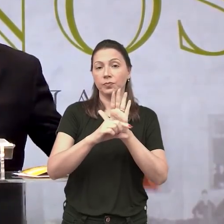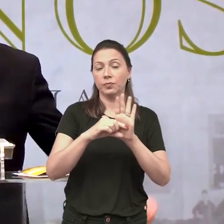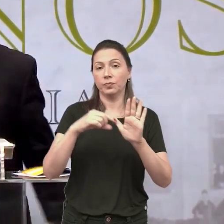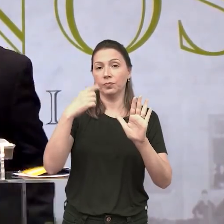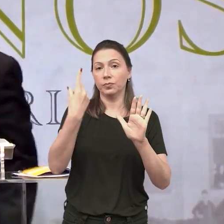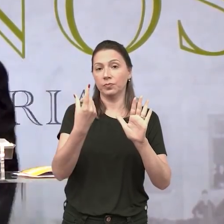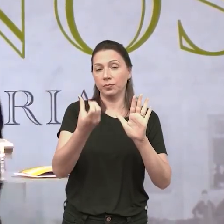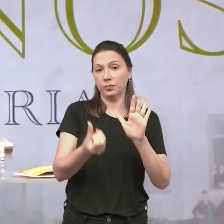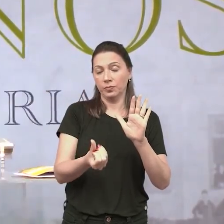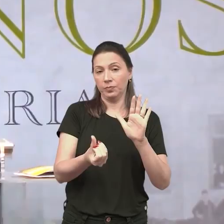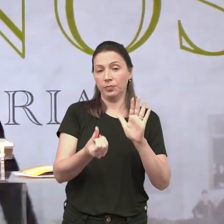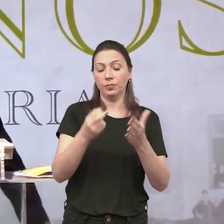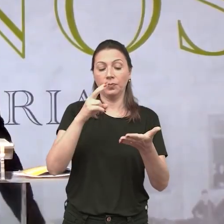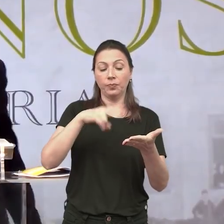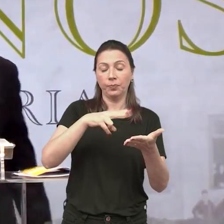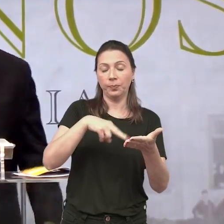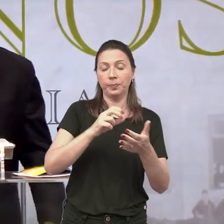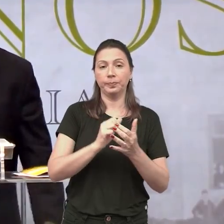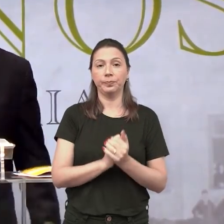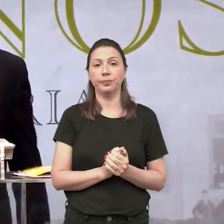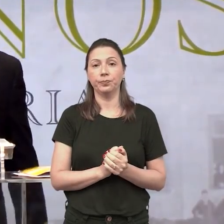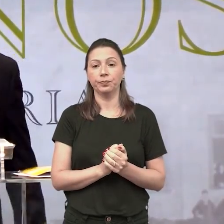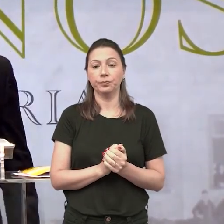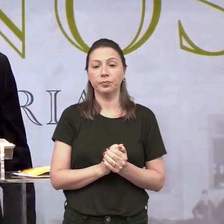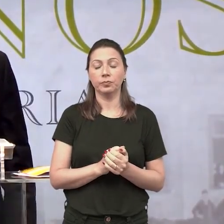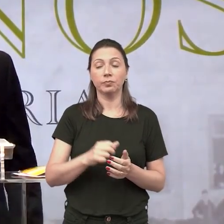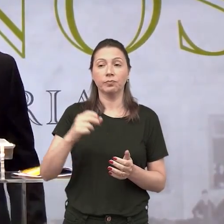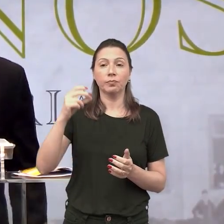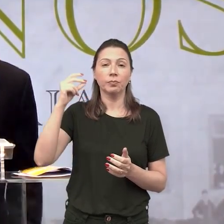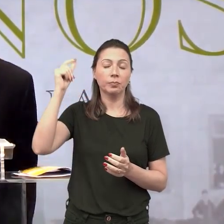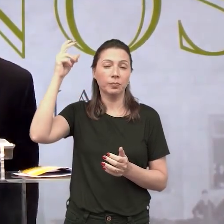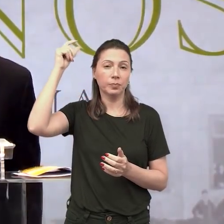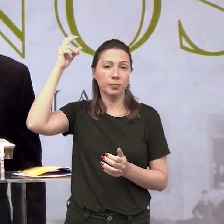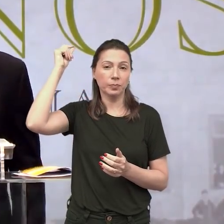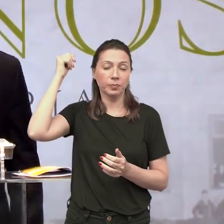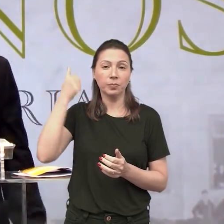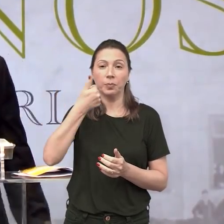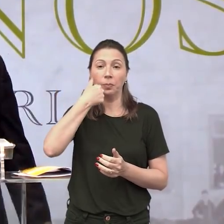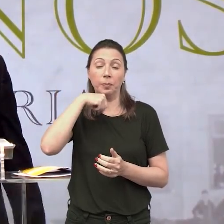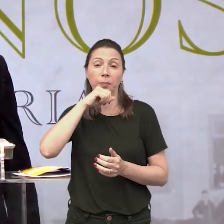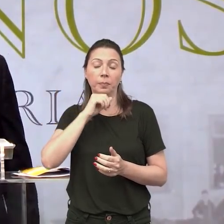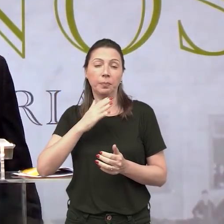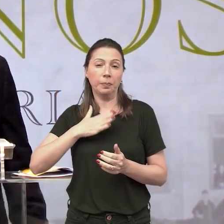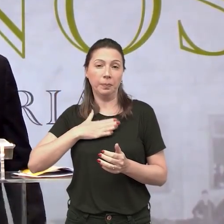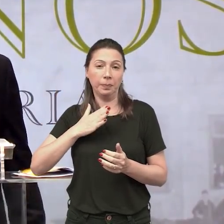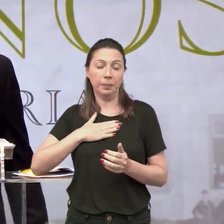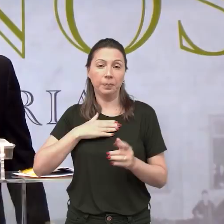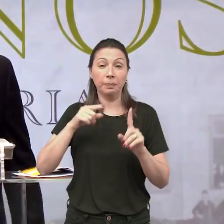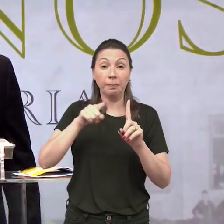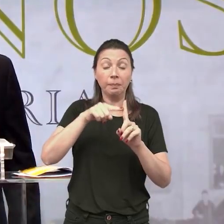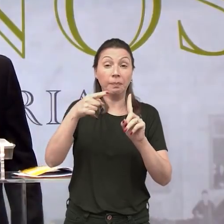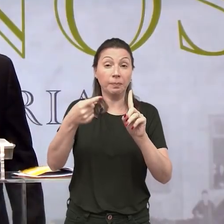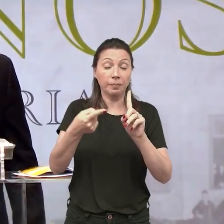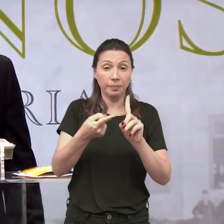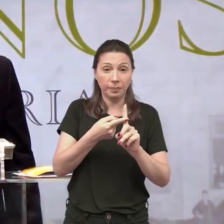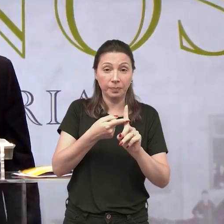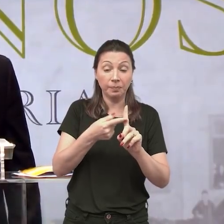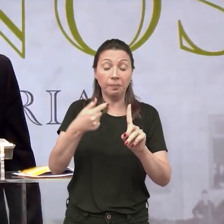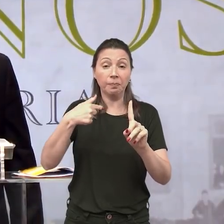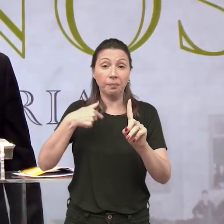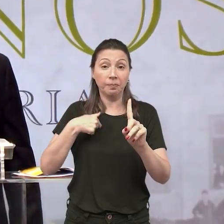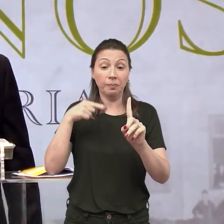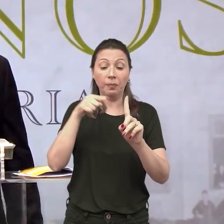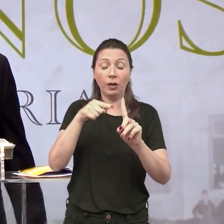Versículo 16. Lê comigo aí. O que diz aí? Os teus olhos me viram a substância ainda